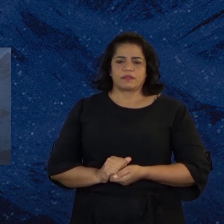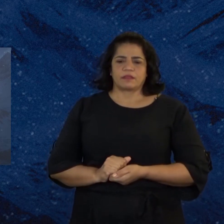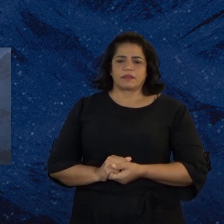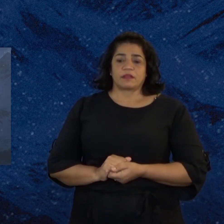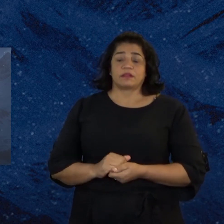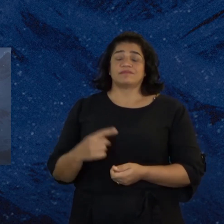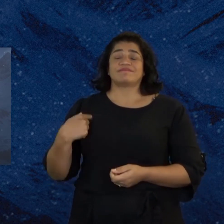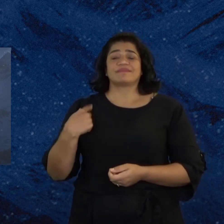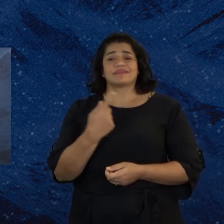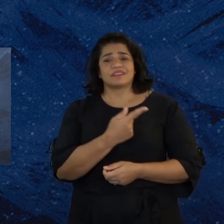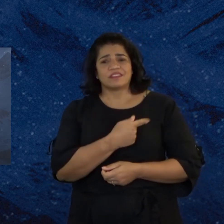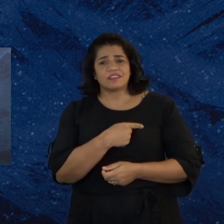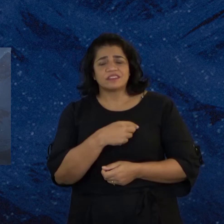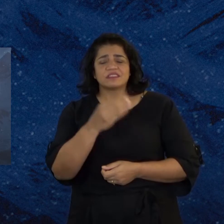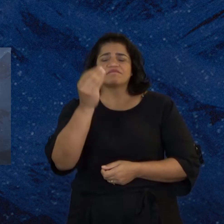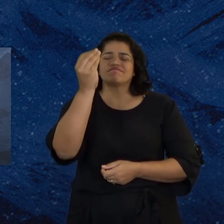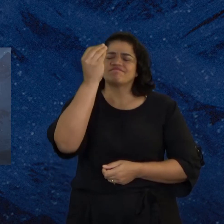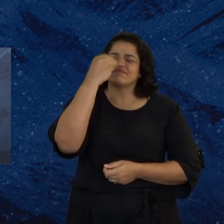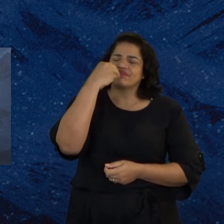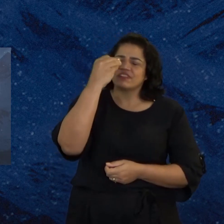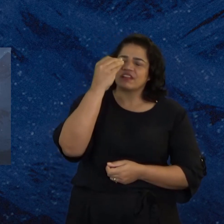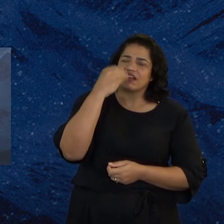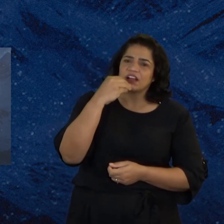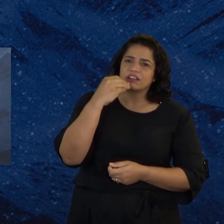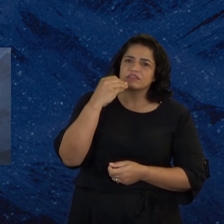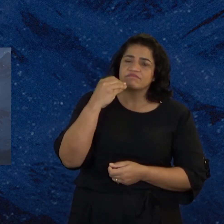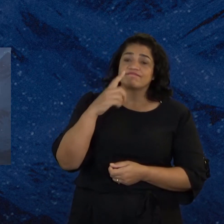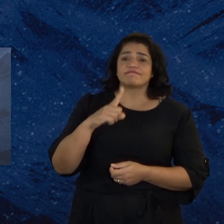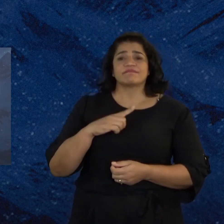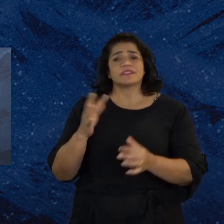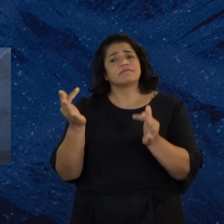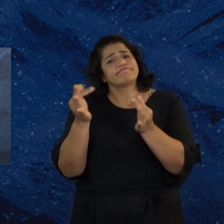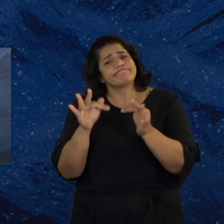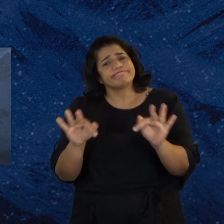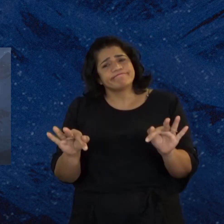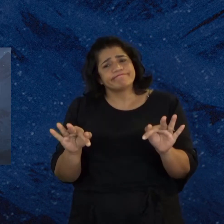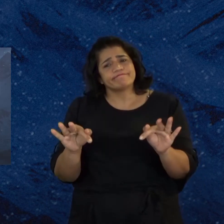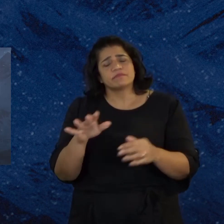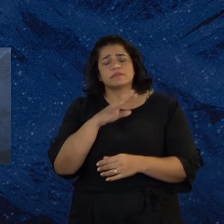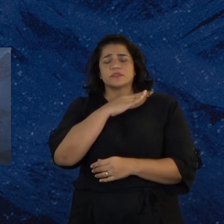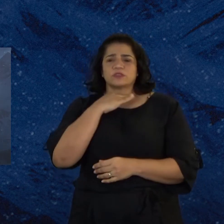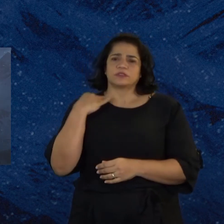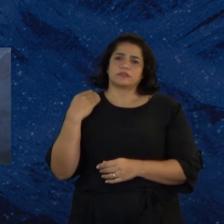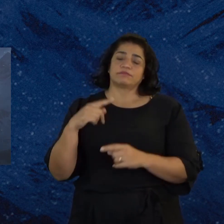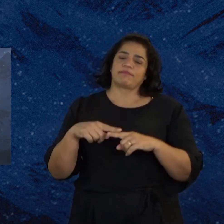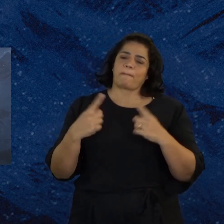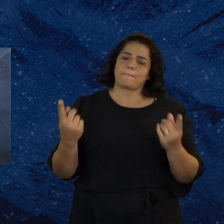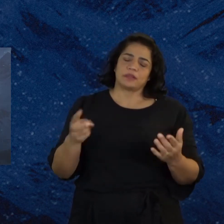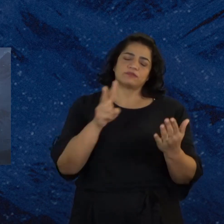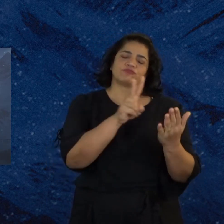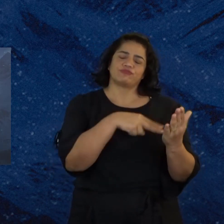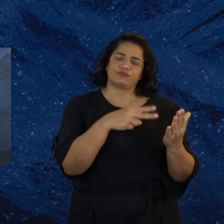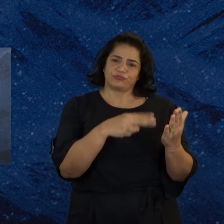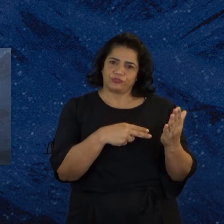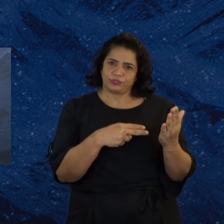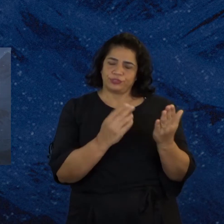Nós somos fracos, frágeis e mortais. Eu quero ler um texto para você, em Lucas capítulo 18.